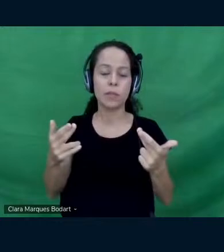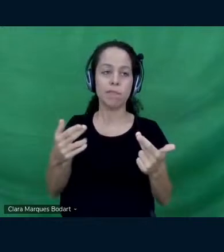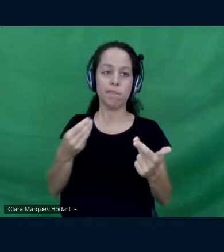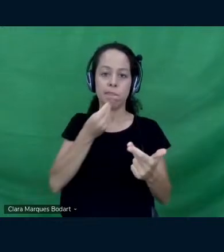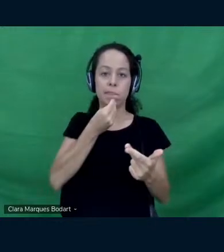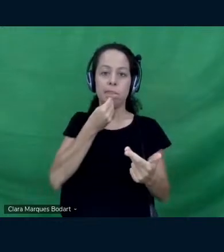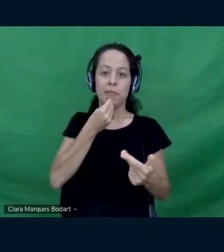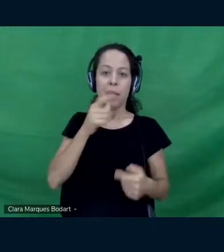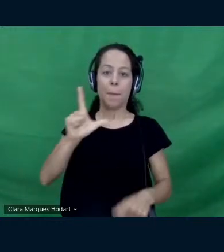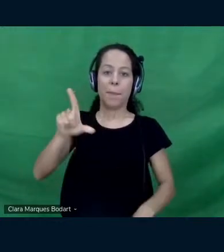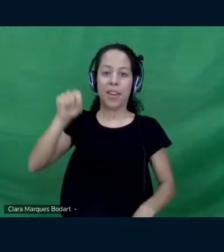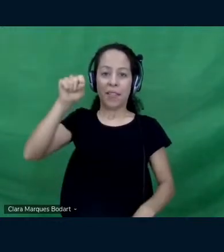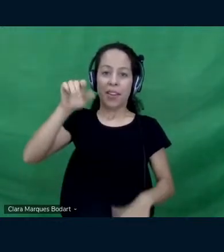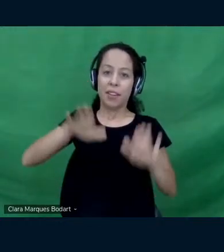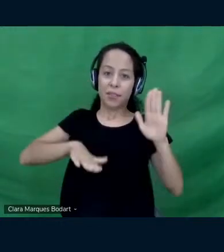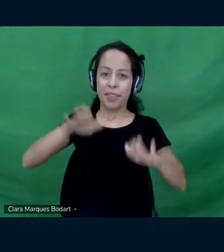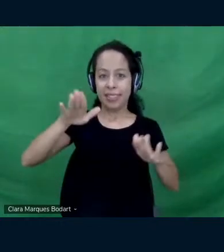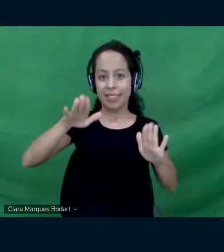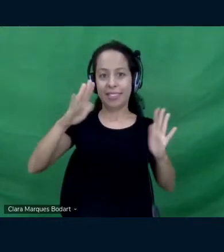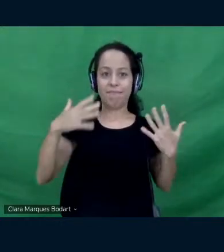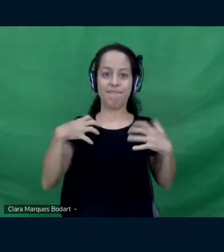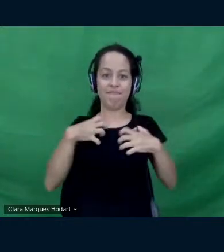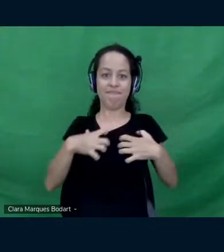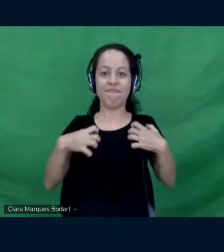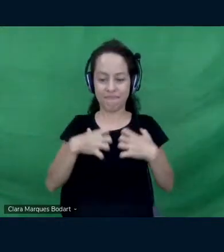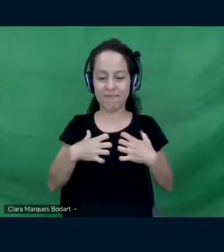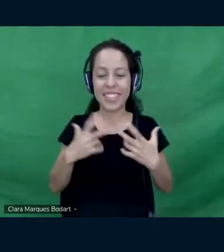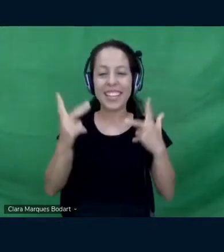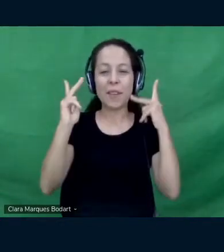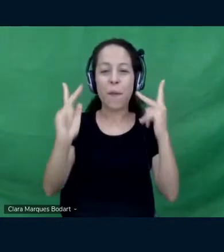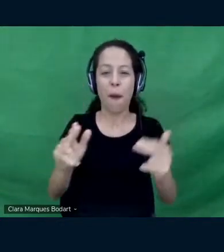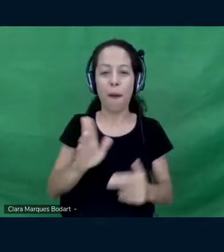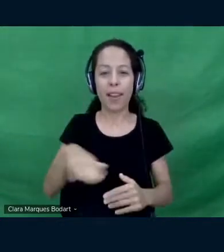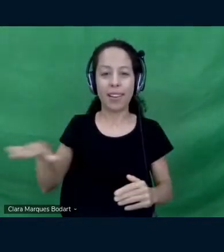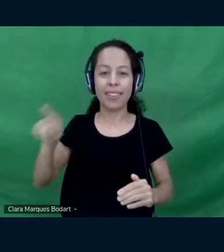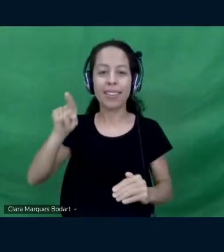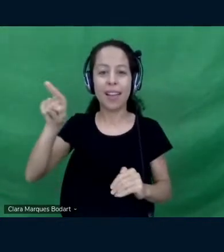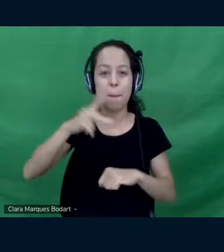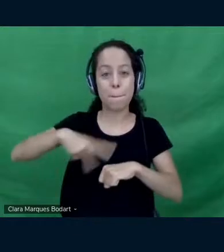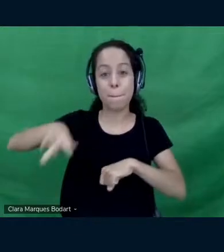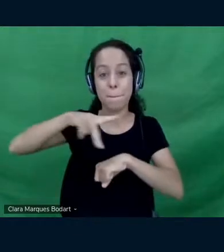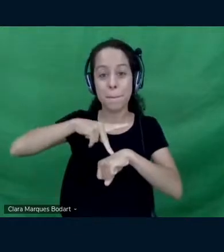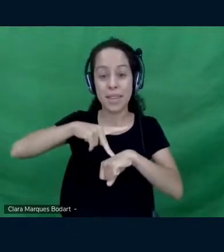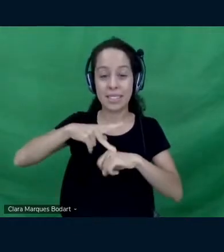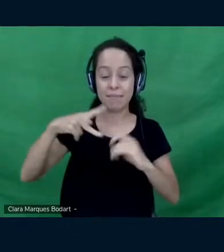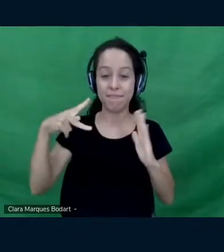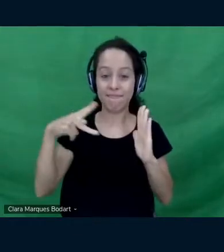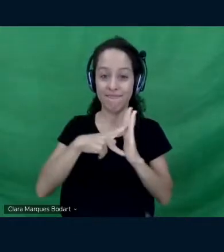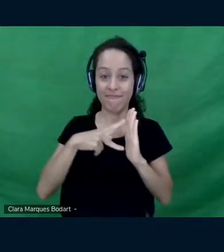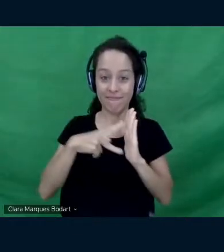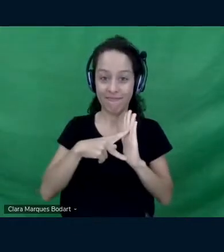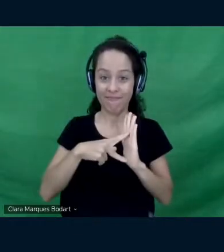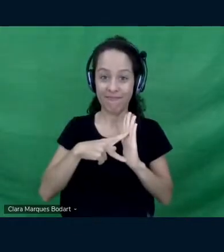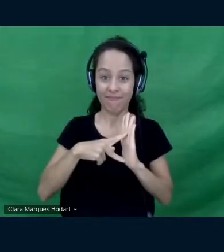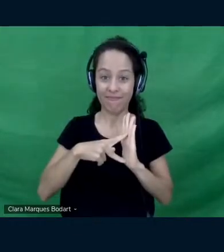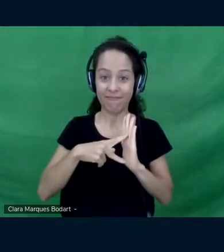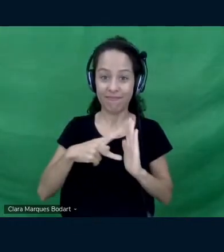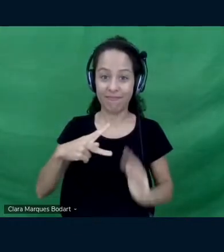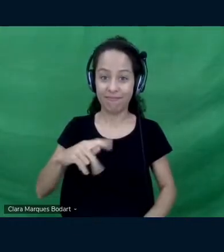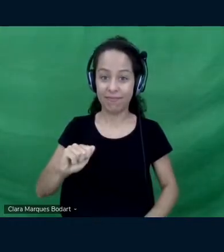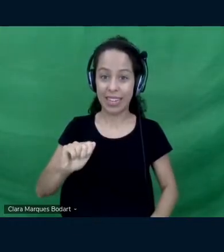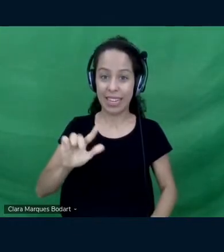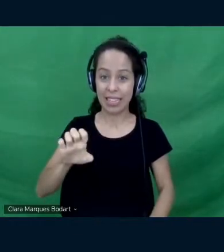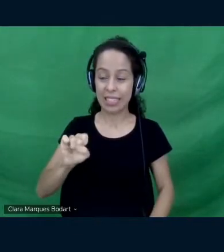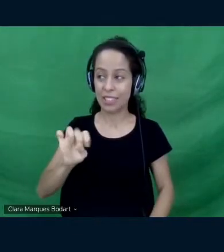nos dói na alma, né? Como que está acontecendo com as crianças na Palestina, por exemplo? Entender as razões daquilo nos traz mais sofrimento do que